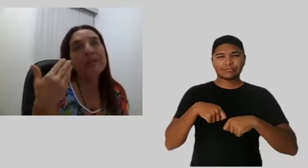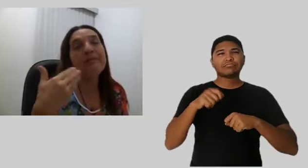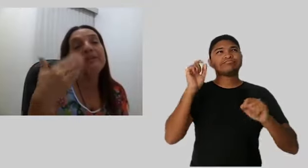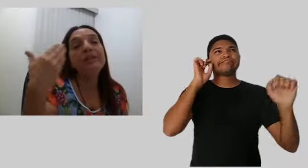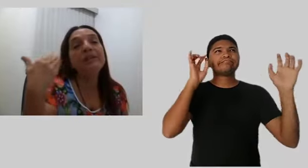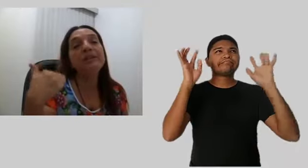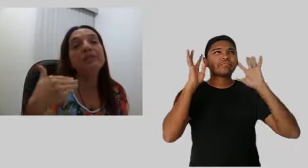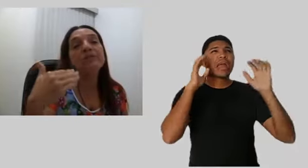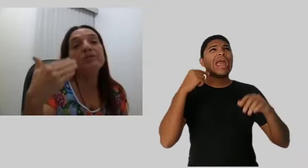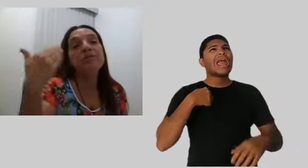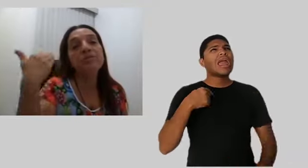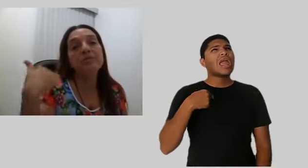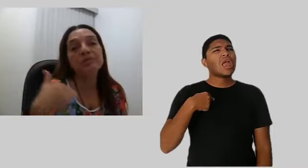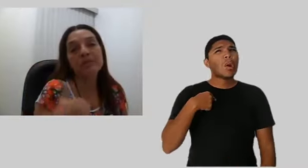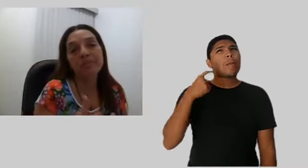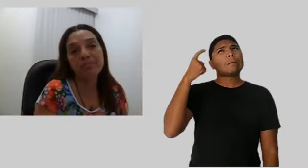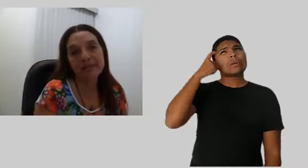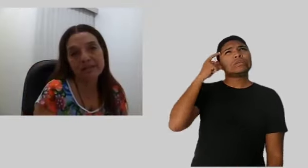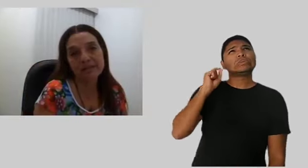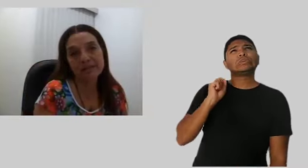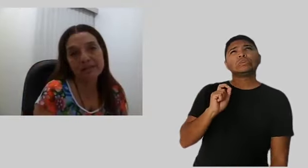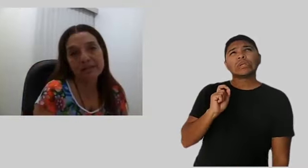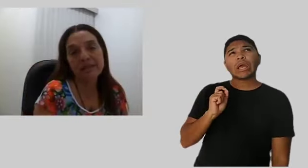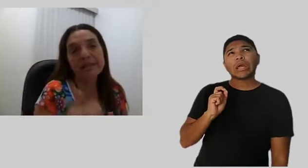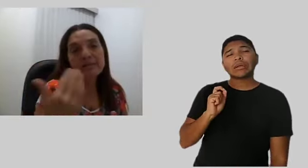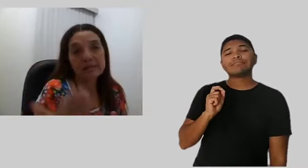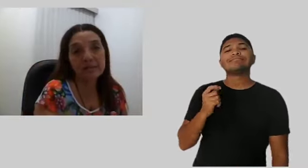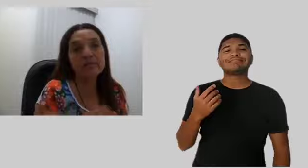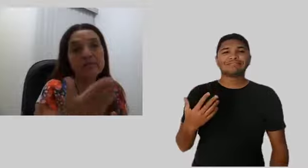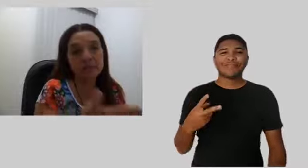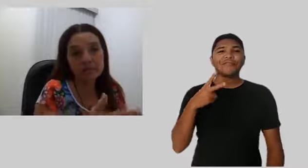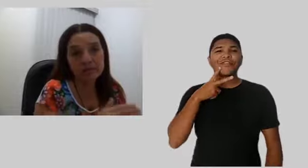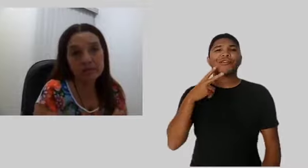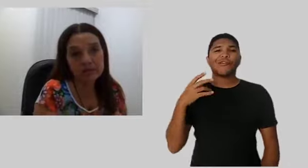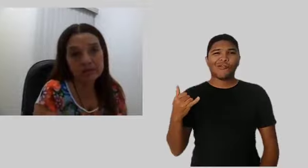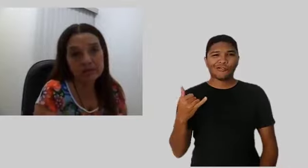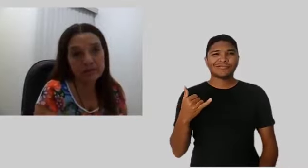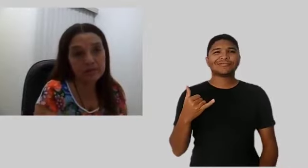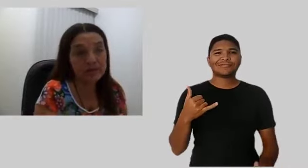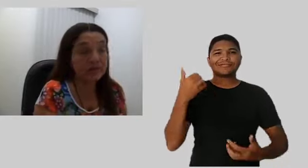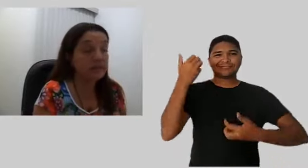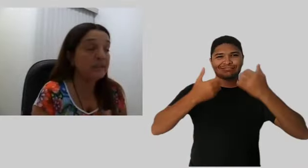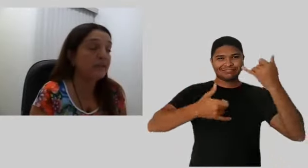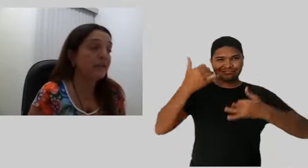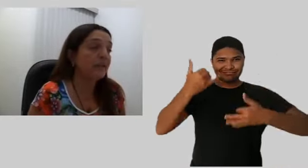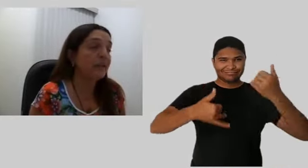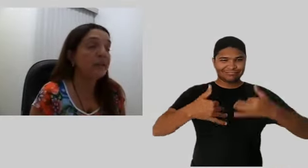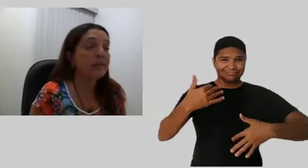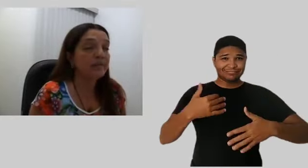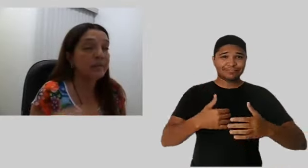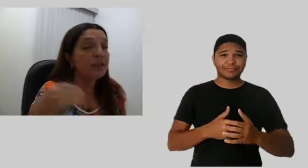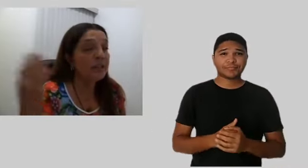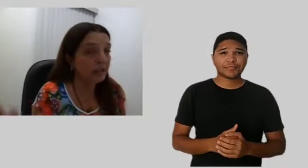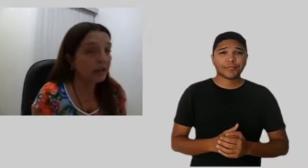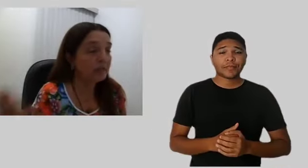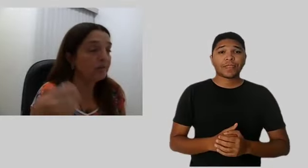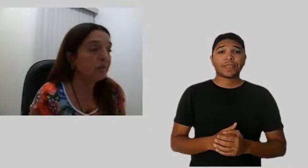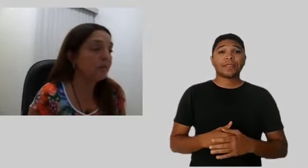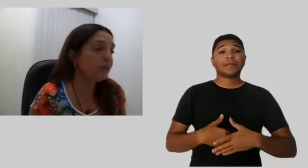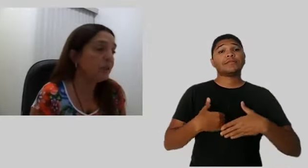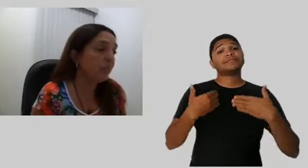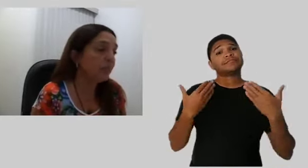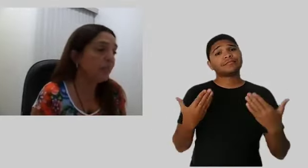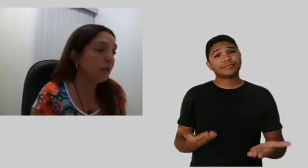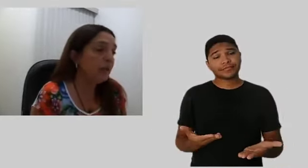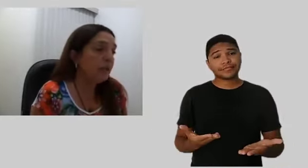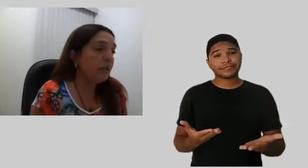poder refletir sobre o que você pensa. Esse é o desenvolvimento dos conceitos que o Vygotsky vai dizer, vai chegar, até